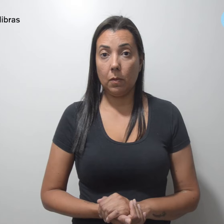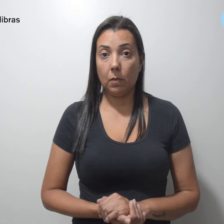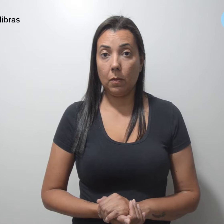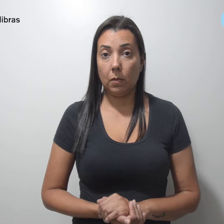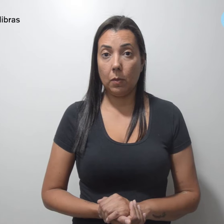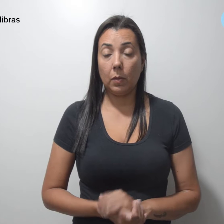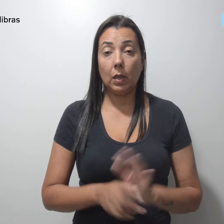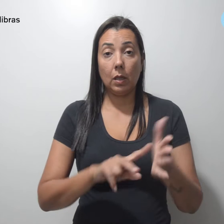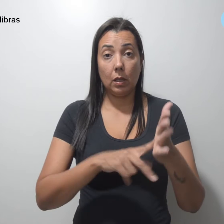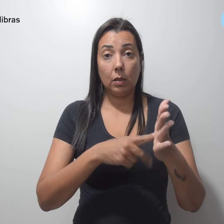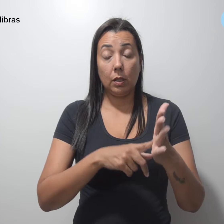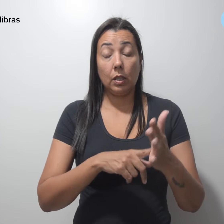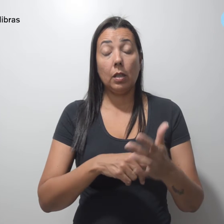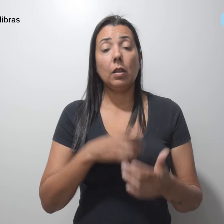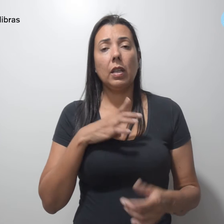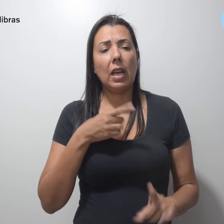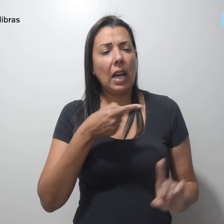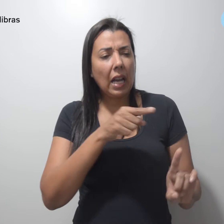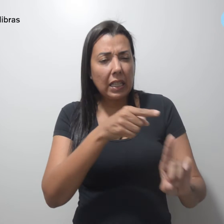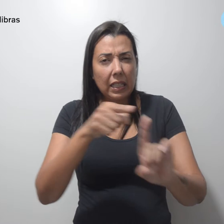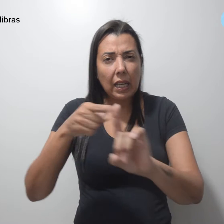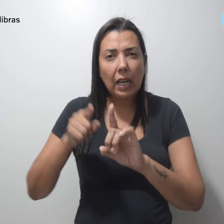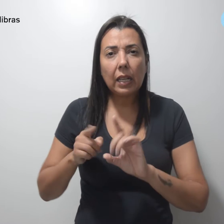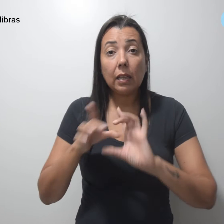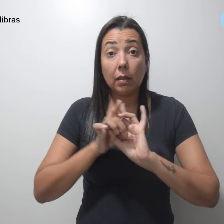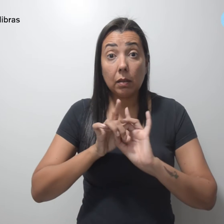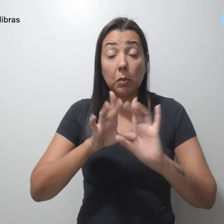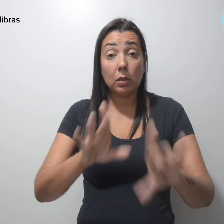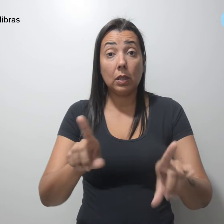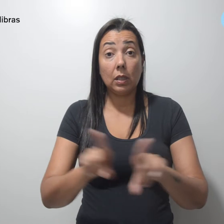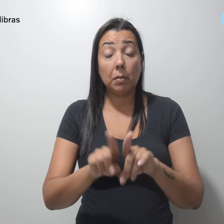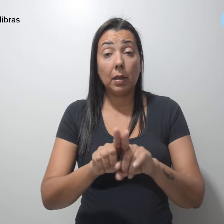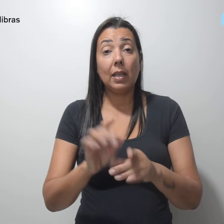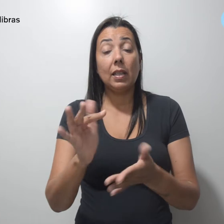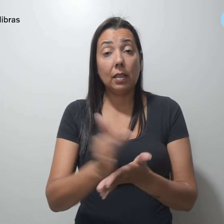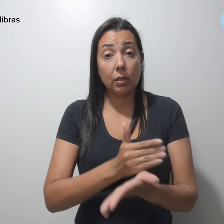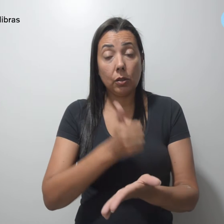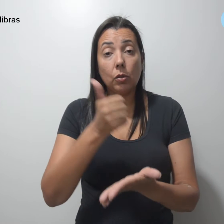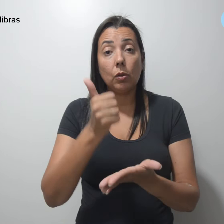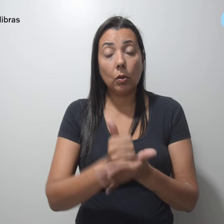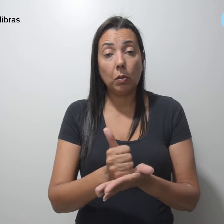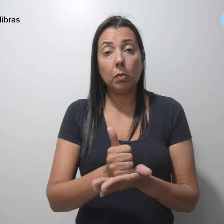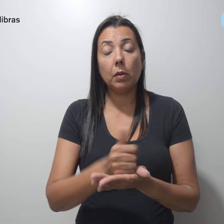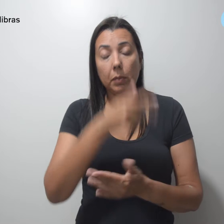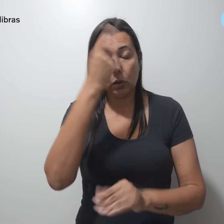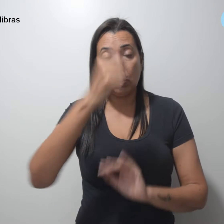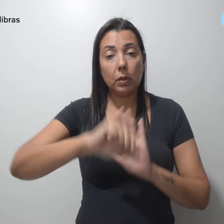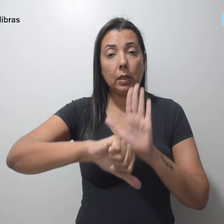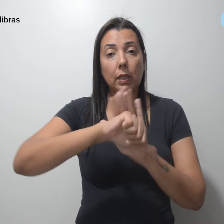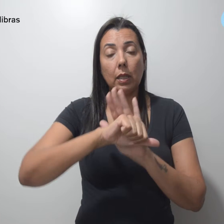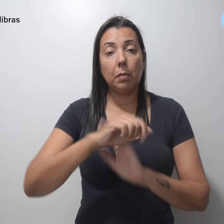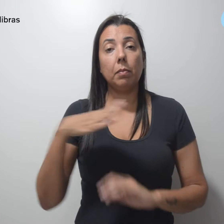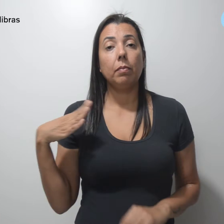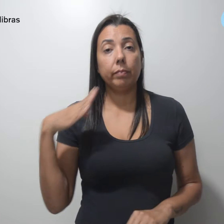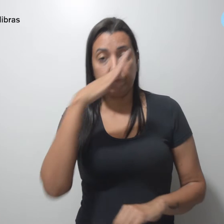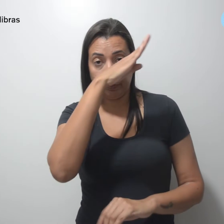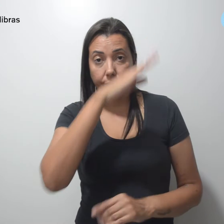Simpro repudia ataque à democracia e tentativa de golpe dos criminosos bolsonaristas.